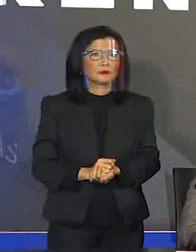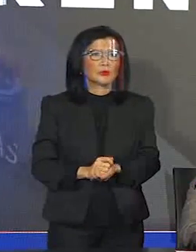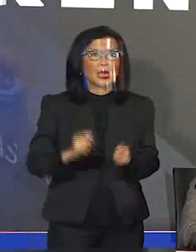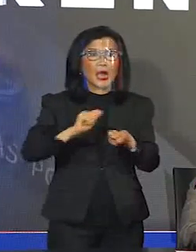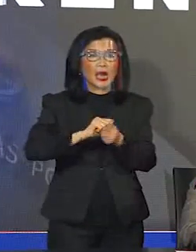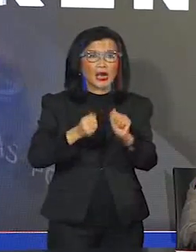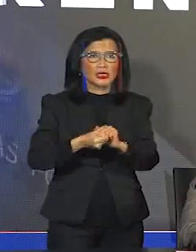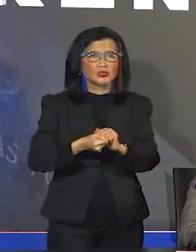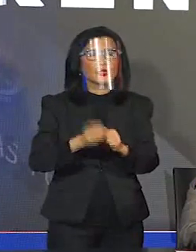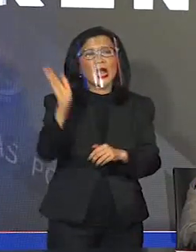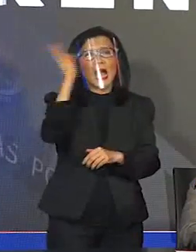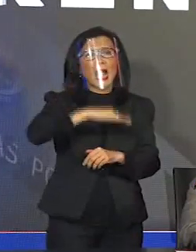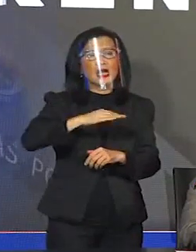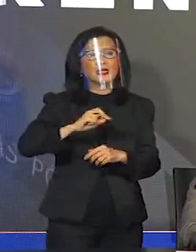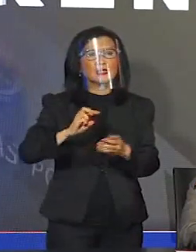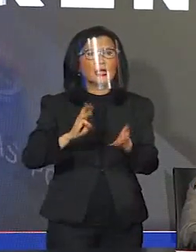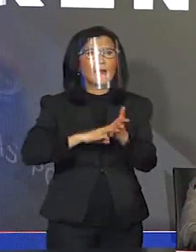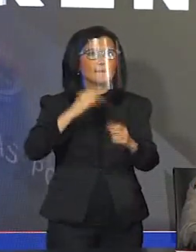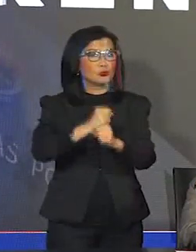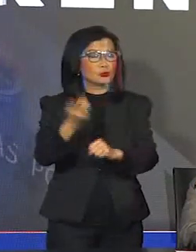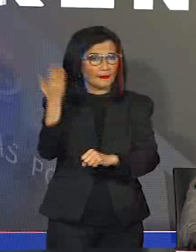Kejadian di hari Minggu kemarin